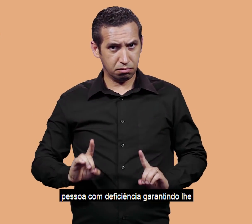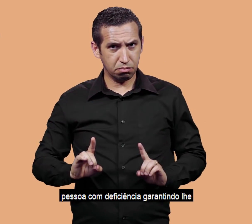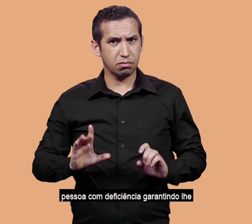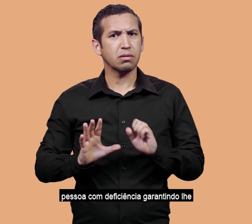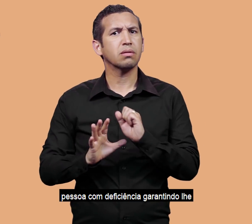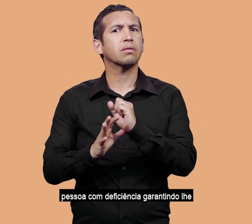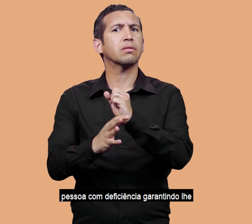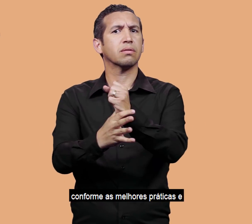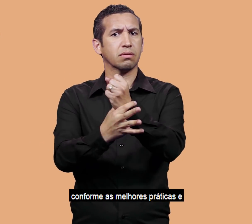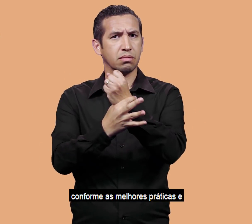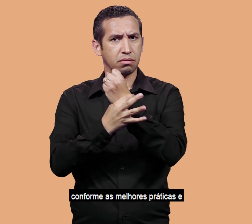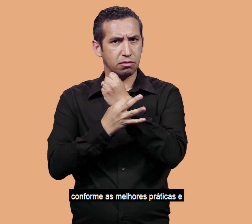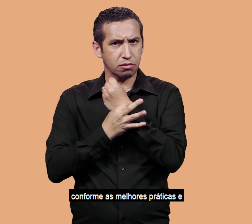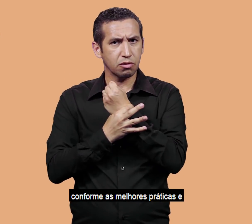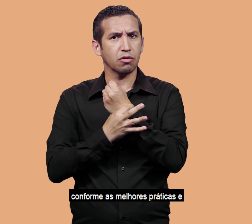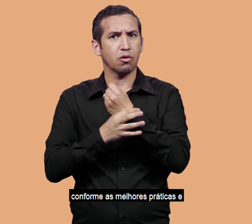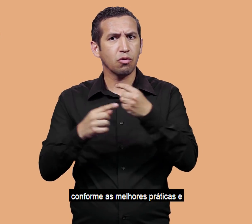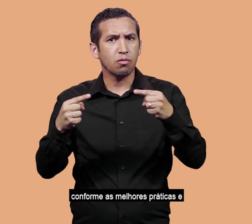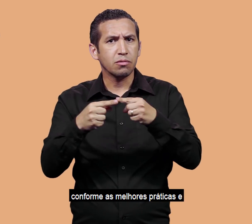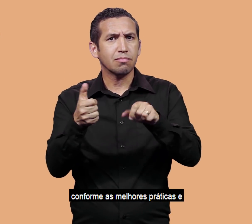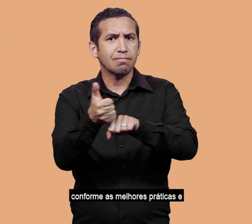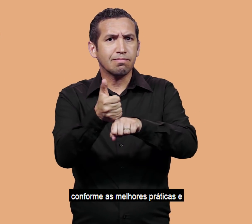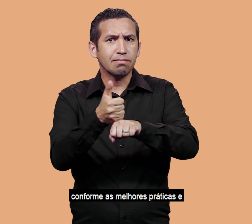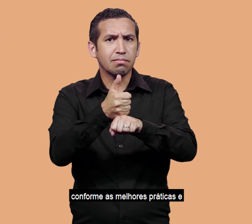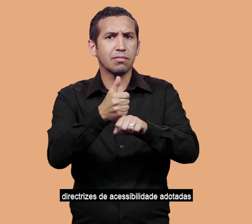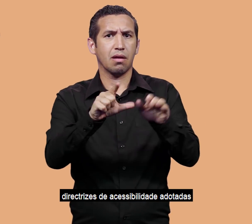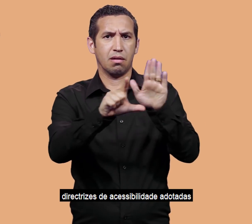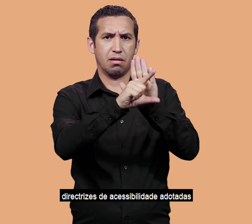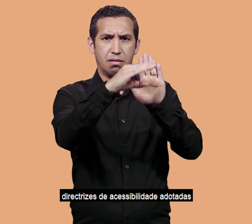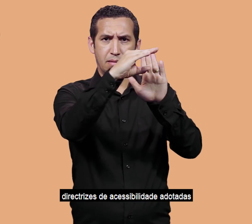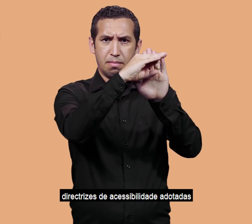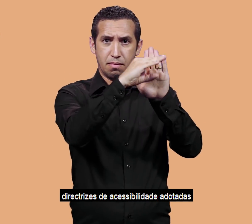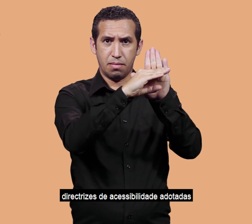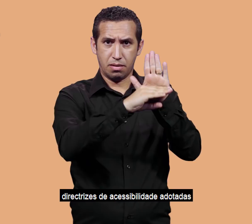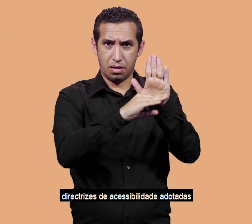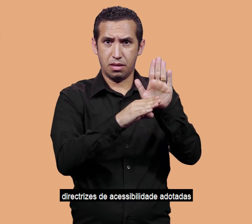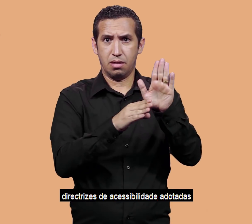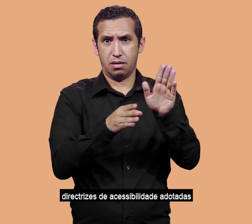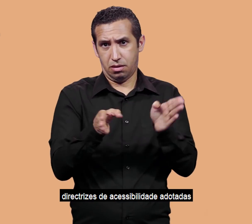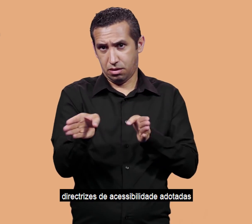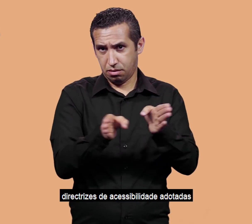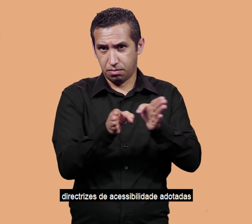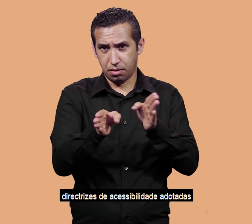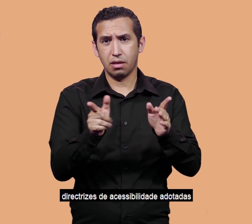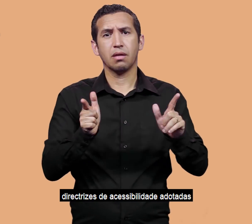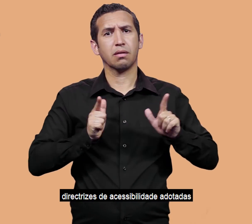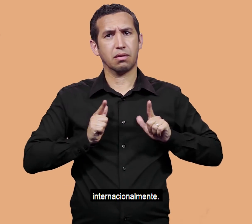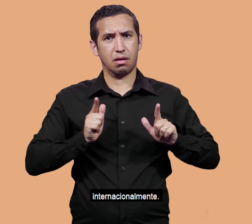lhe conforme as melhores práticas e directrizes de acessibilidade adotadas internacionalmente